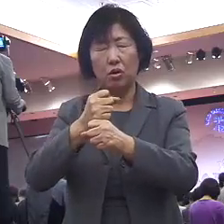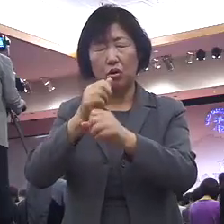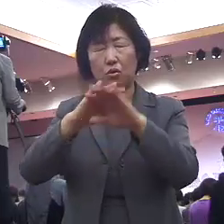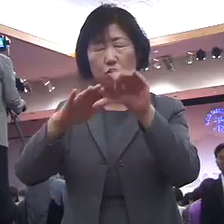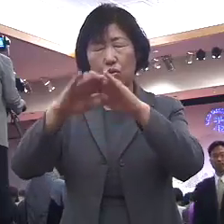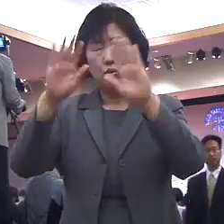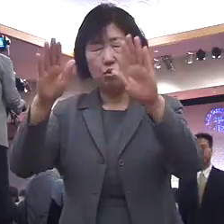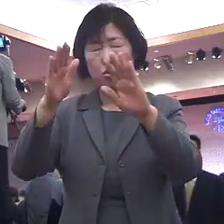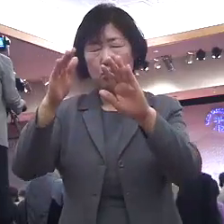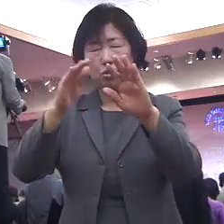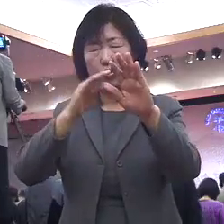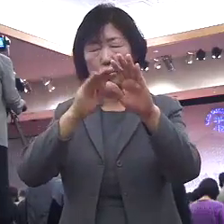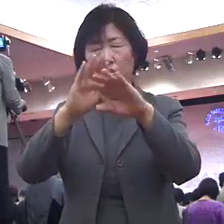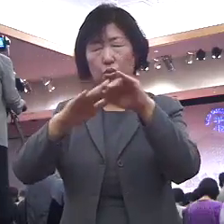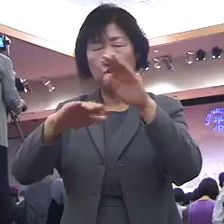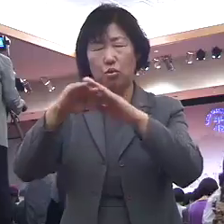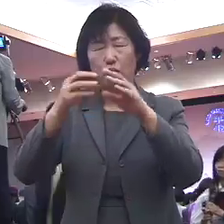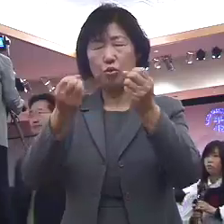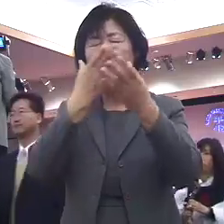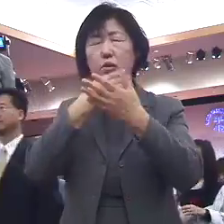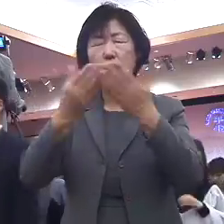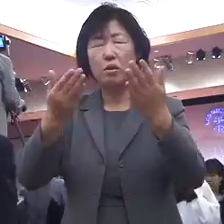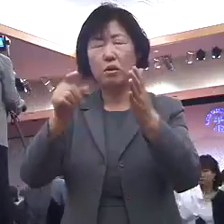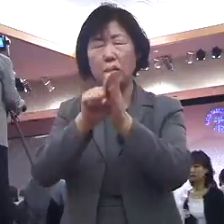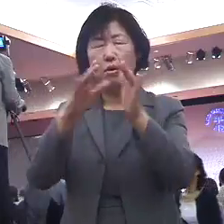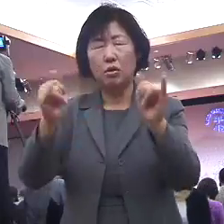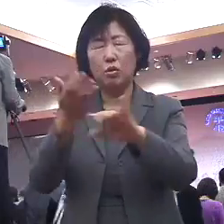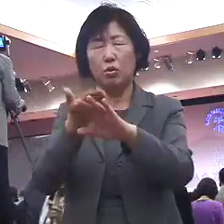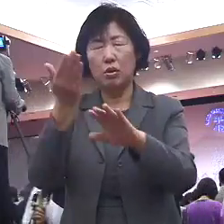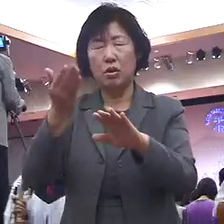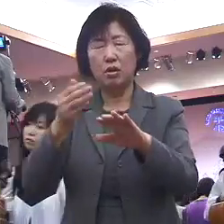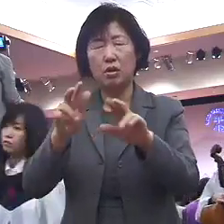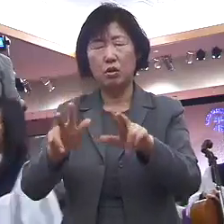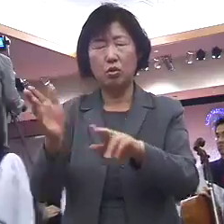두 손을 들어 서로를 축복하는 주님의 백성들 위해